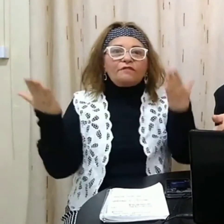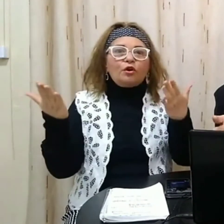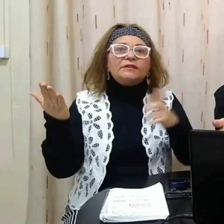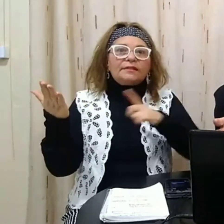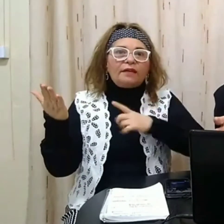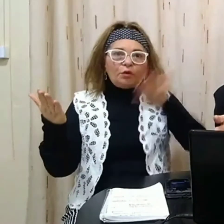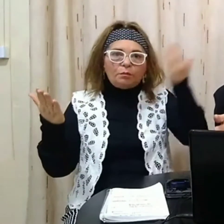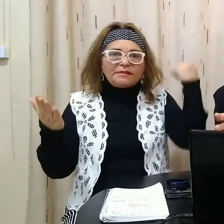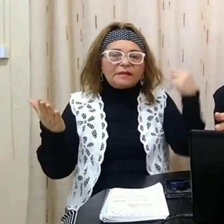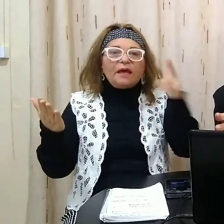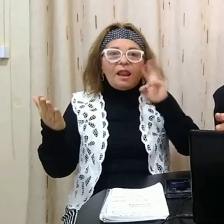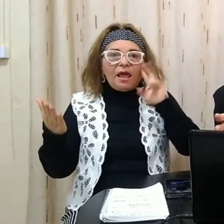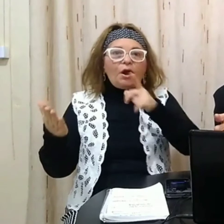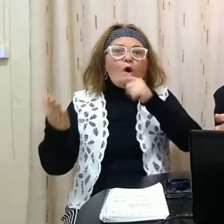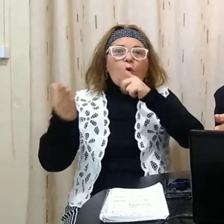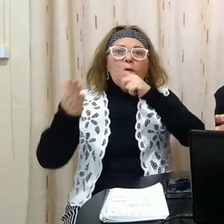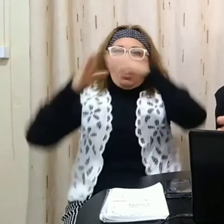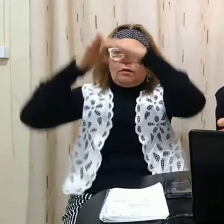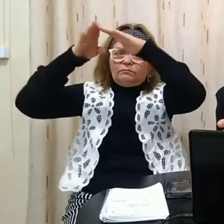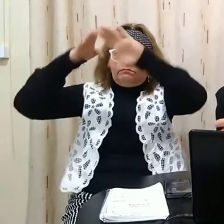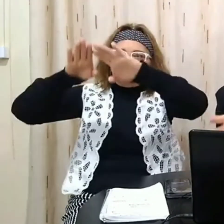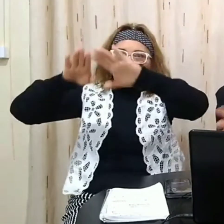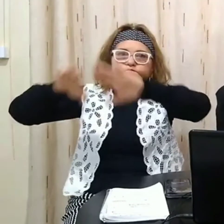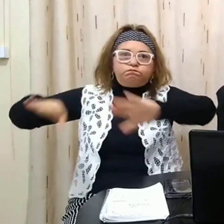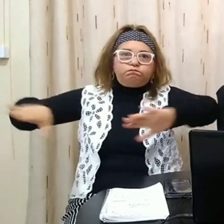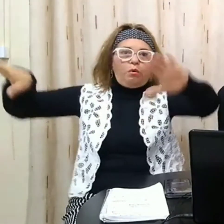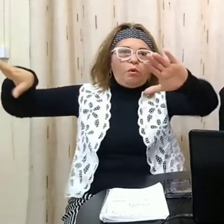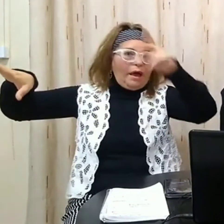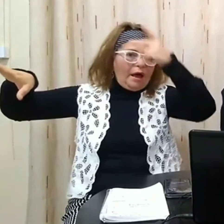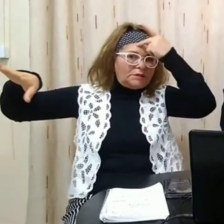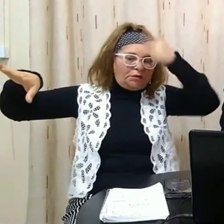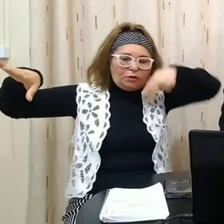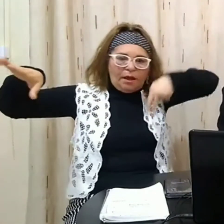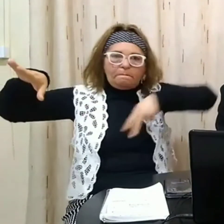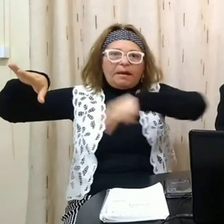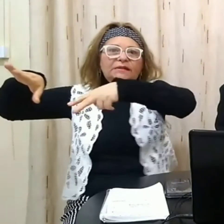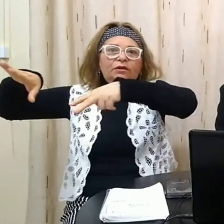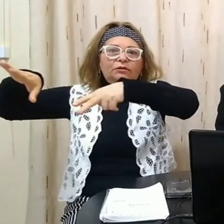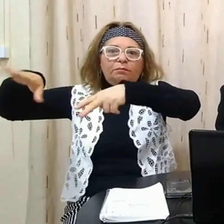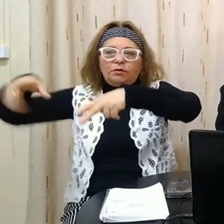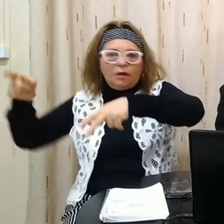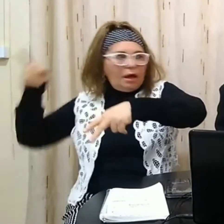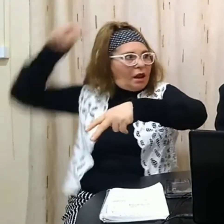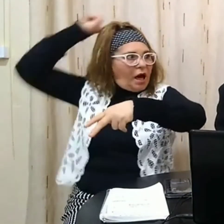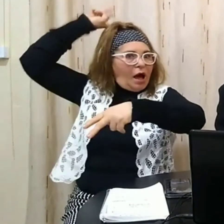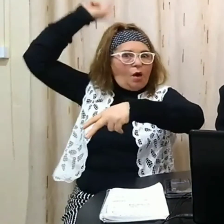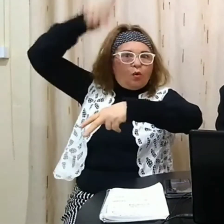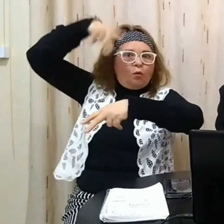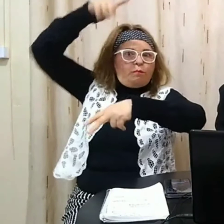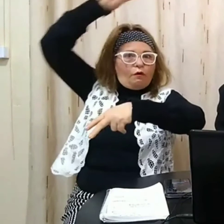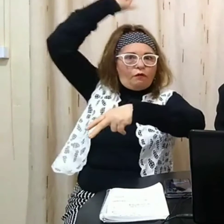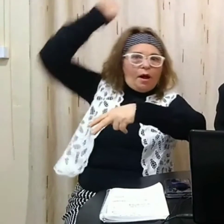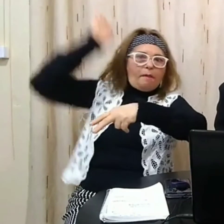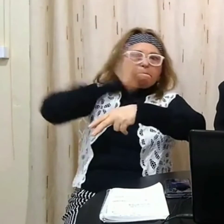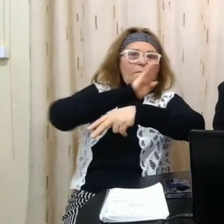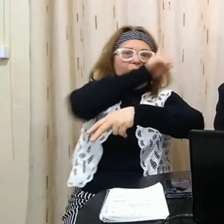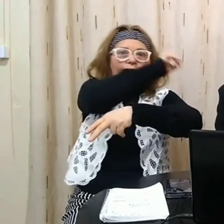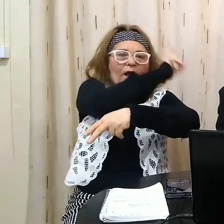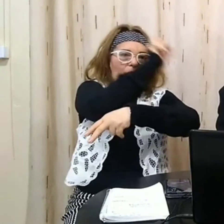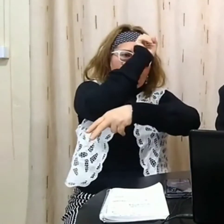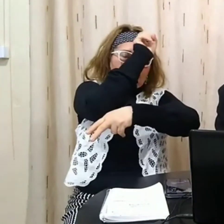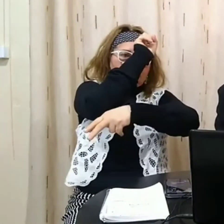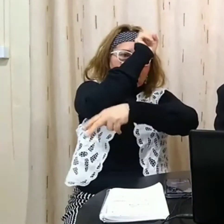eles passarem, depois fechando o mar sobre os egípcios e eliminando todo